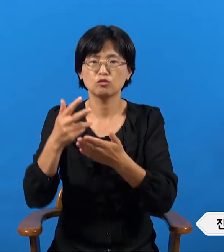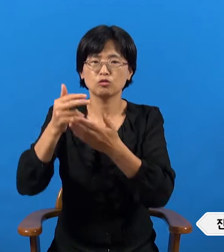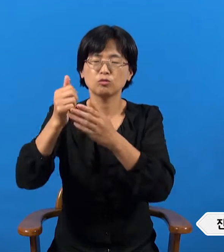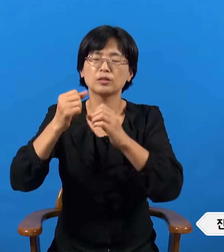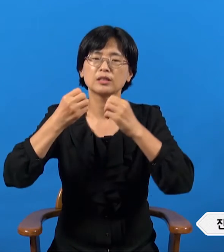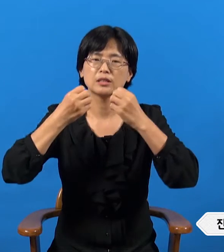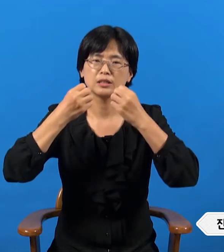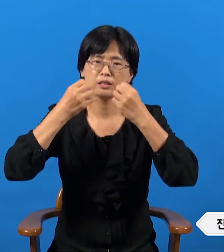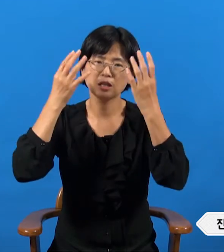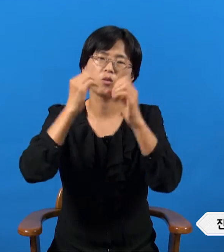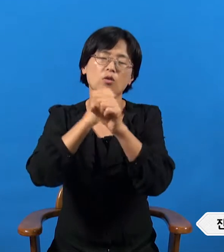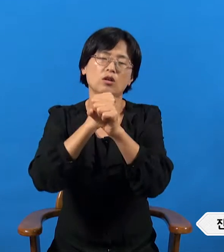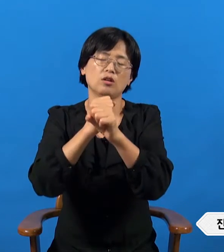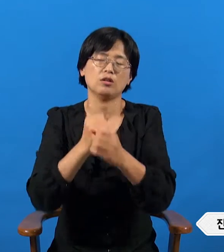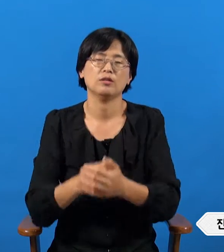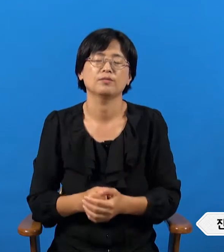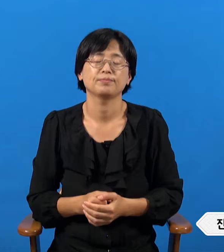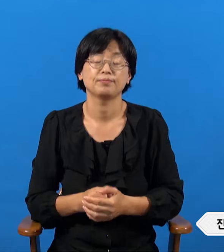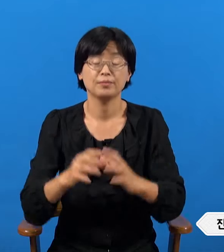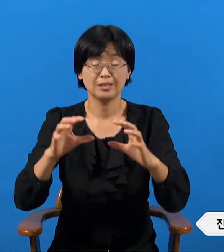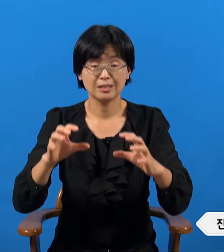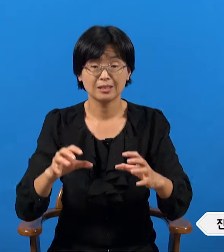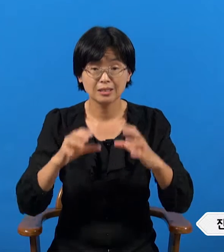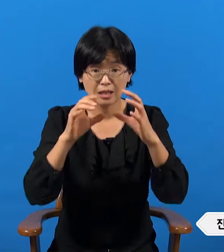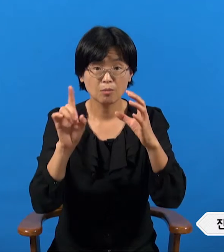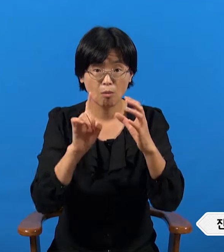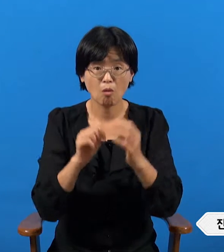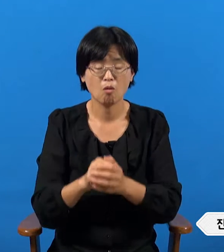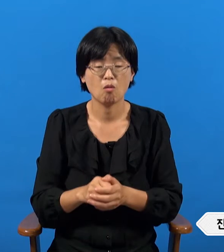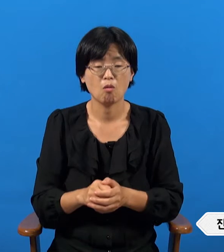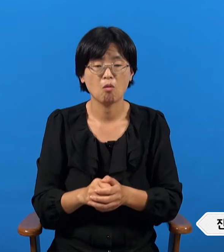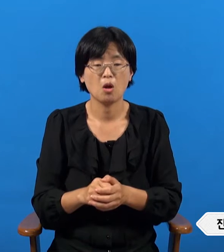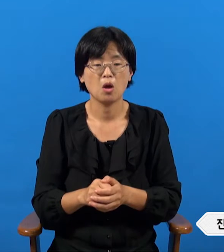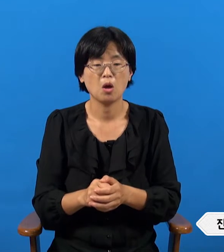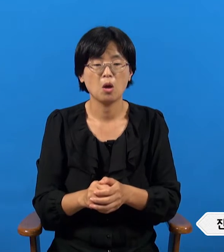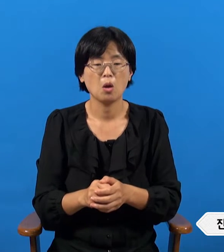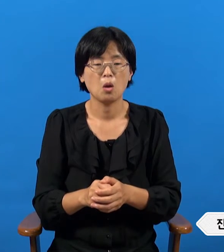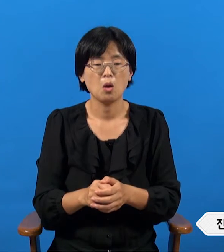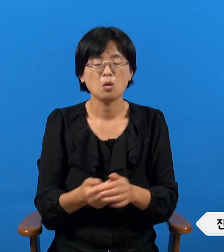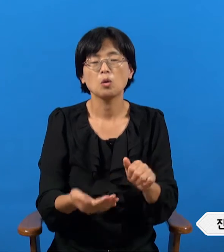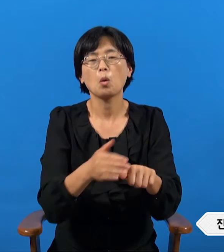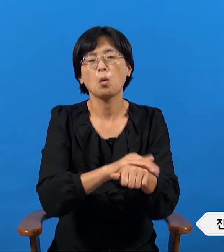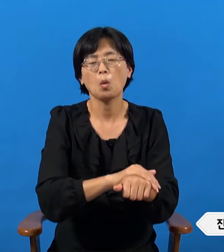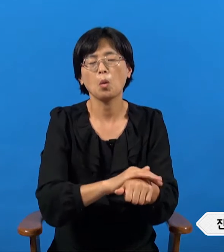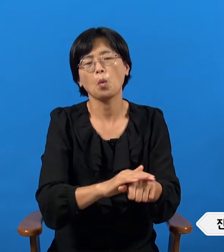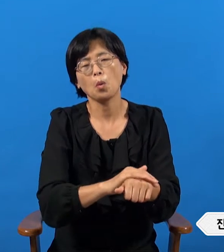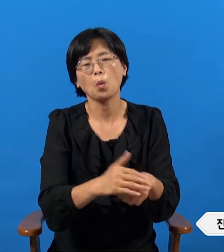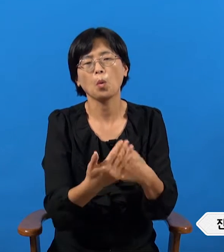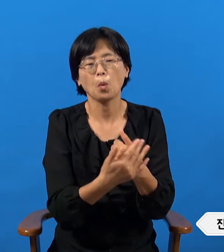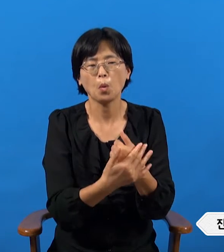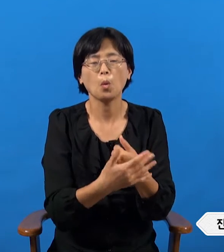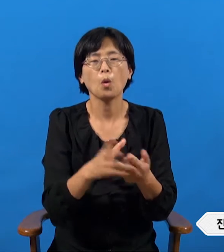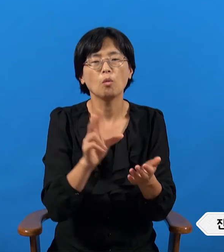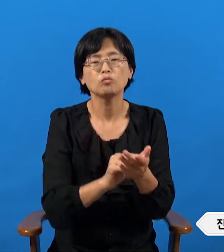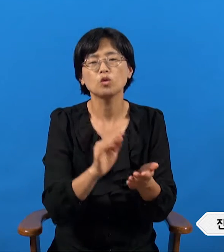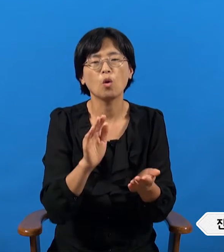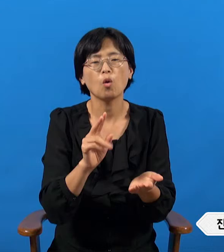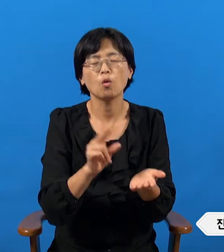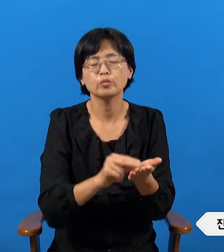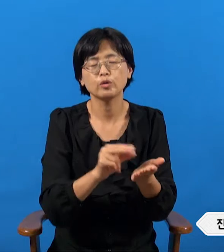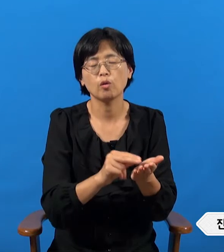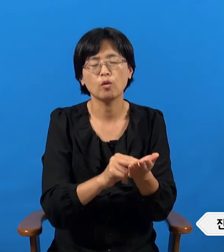주께서 새롭게 하십니다. 세상은 그것을 향해서 마치 덮고 없는 것처럼 그냥 긍정적인 생각을